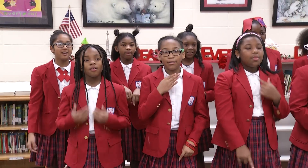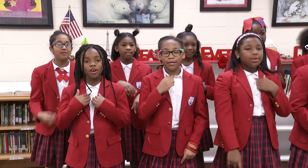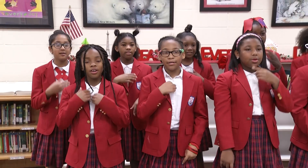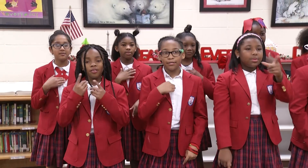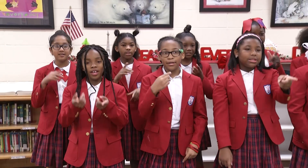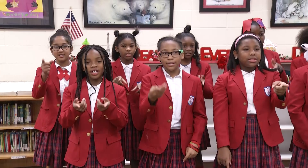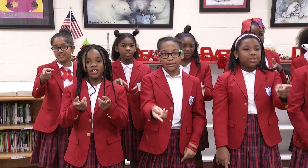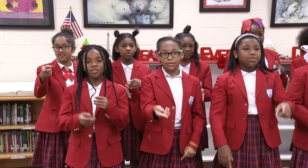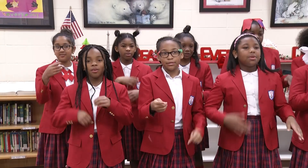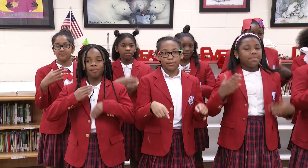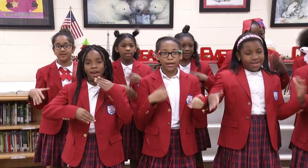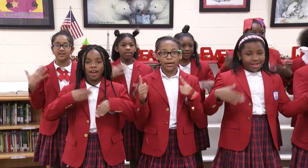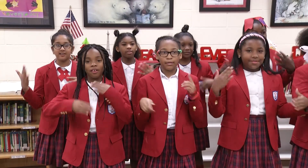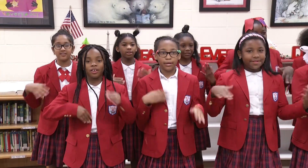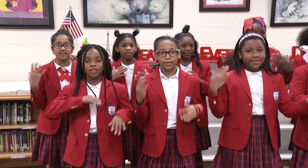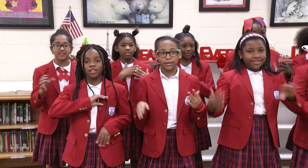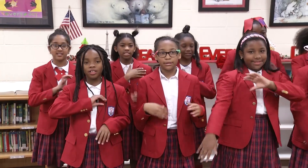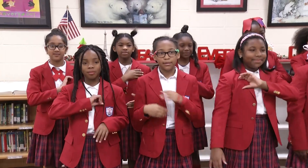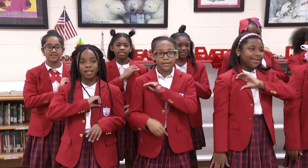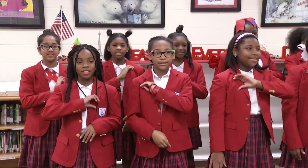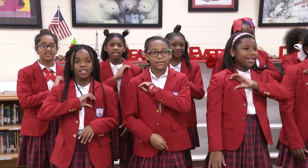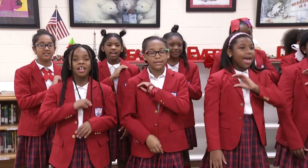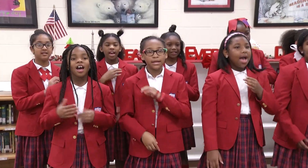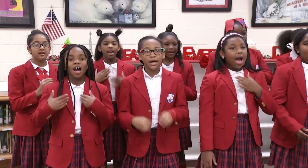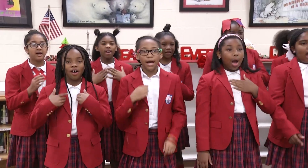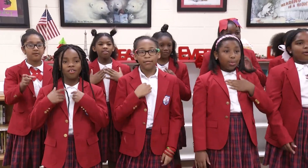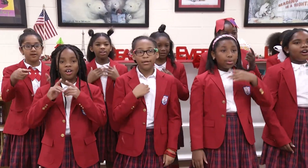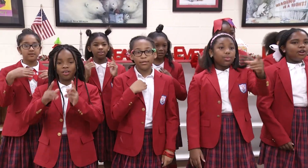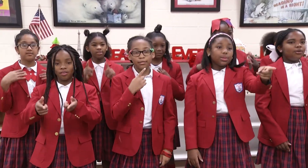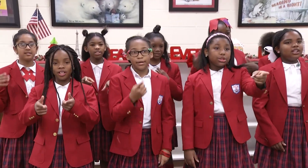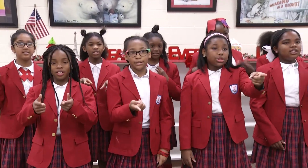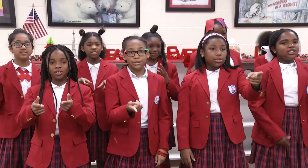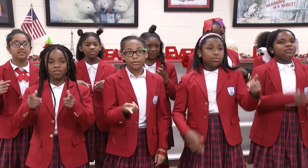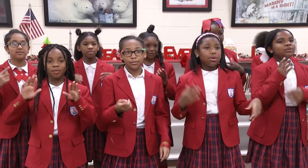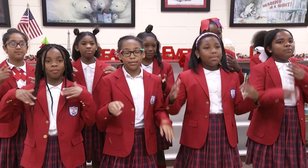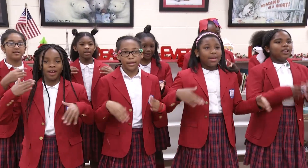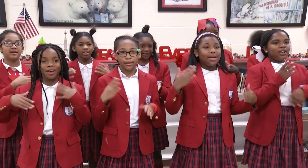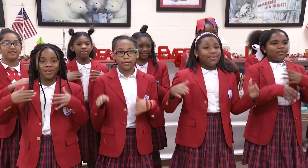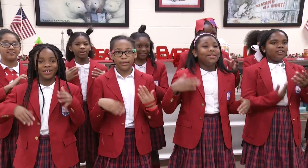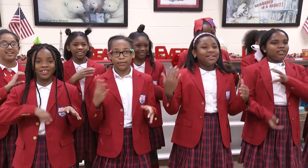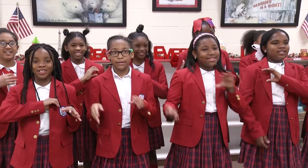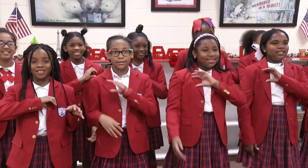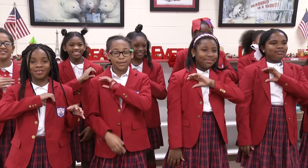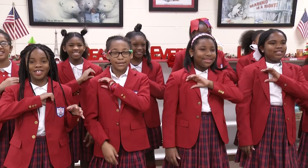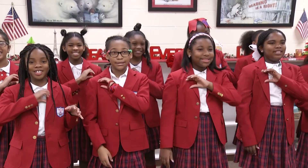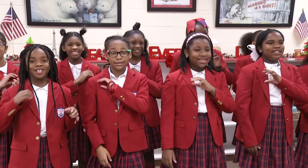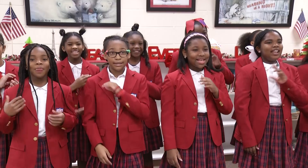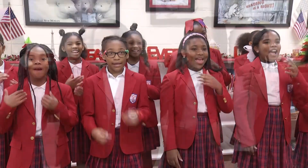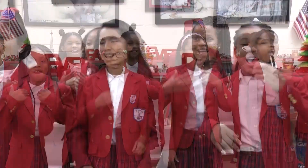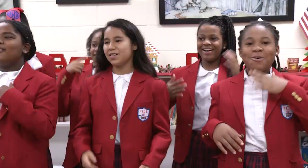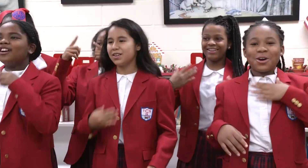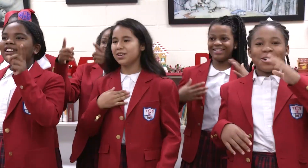wanna wish you a Merry Christmas. I wanna wish you a Merry Christmas.